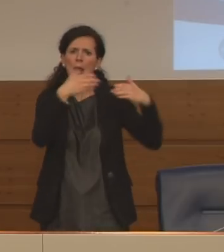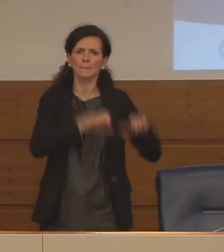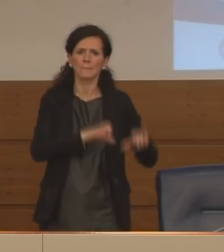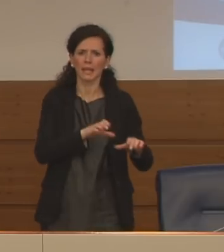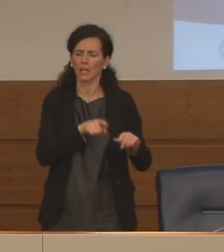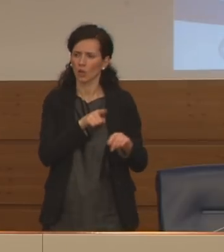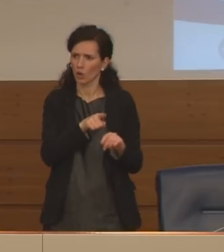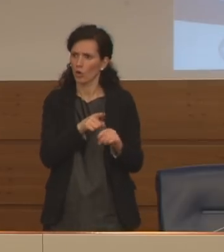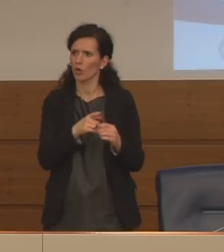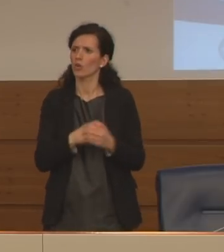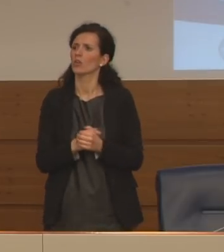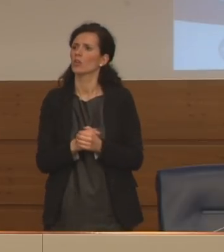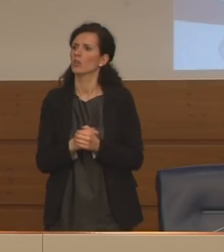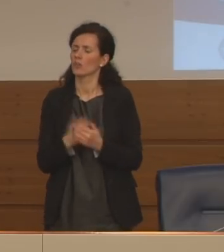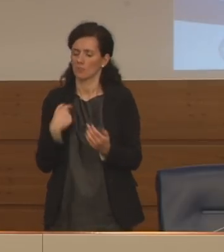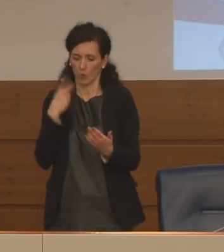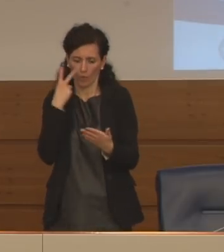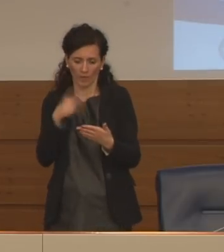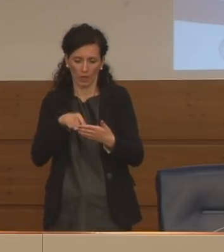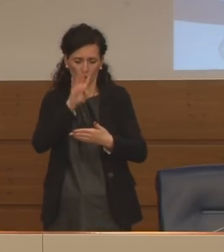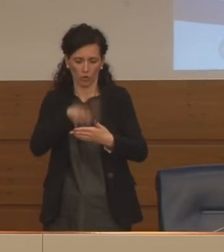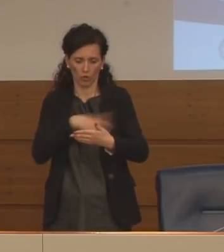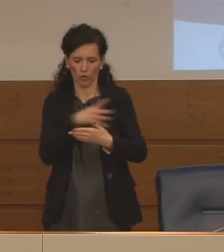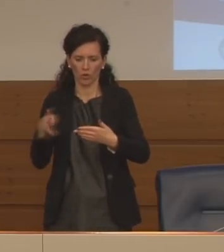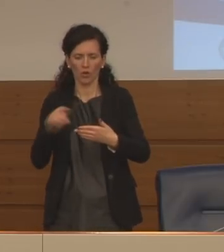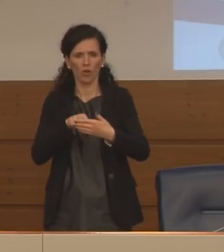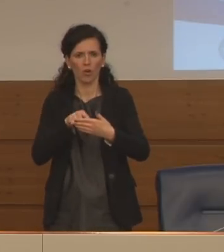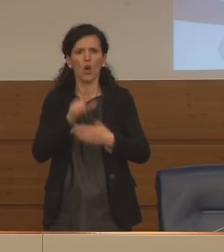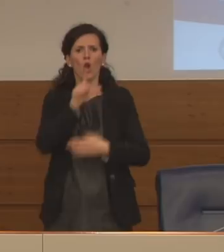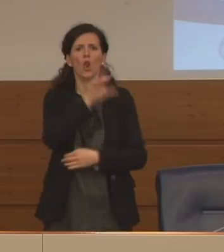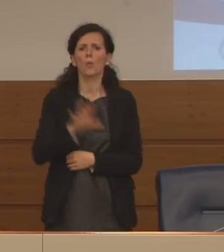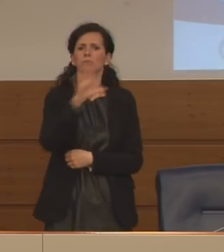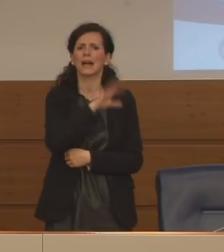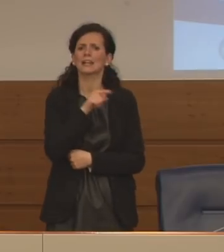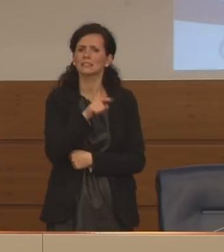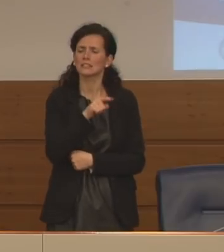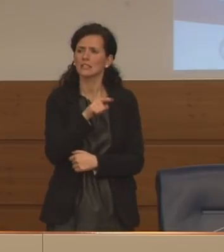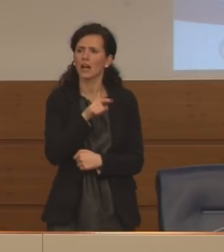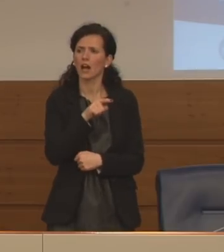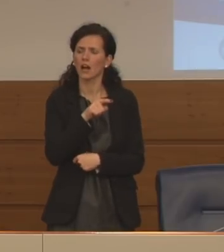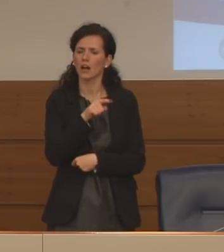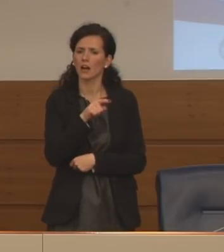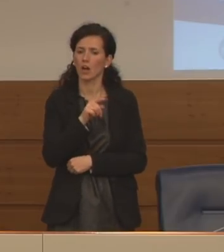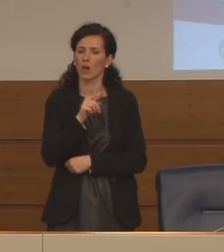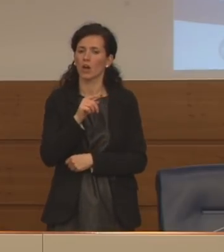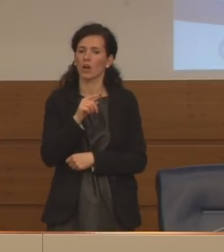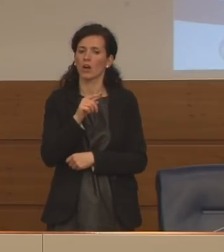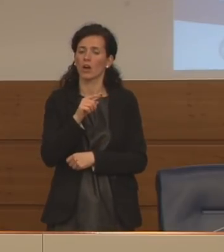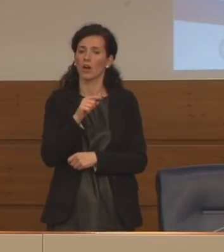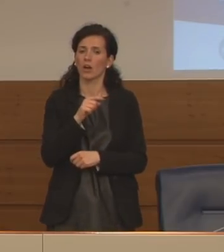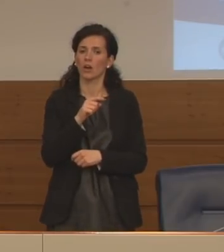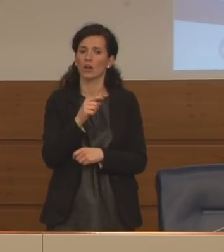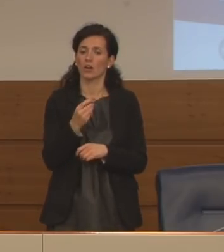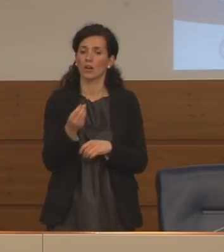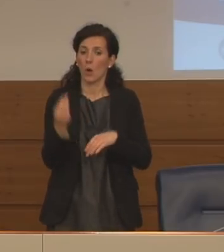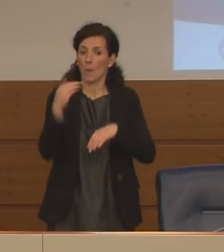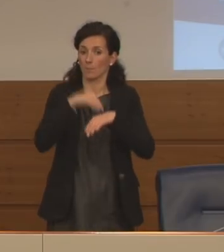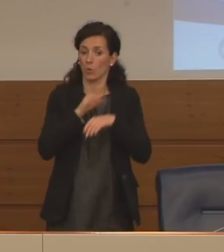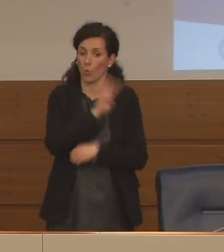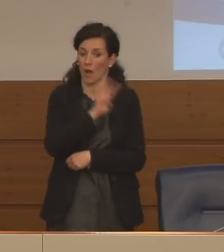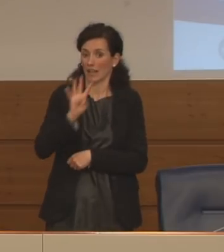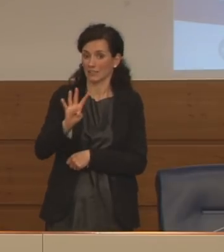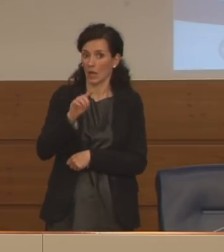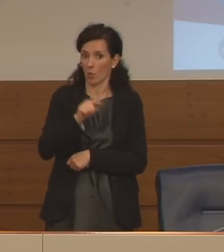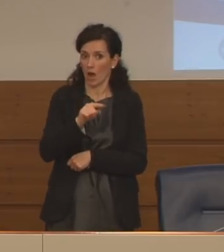raffronto anche con un dato che vedo oggi per esempio in lombardia cioè ci sono stati più 44 i ricoveri in terapia intensiva